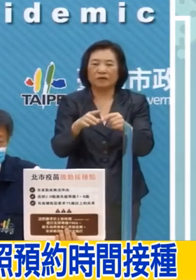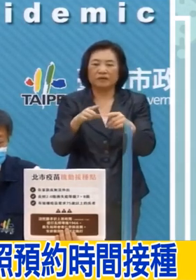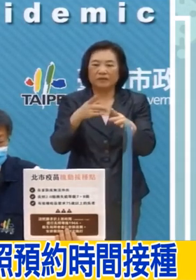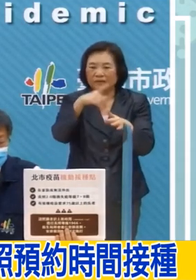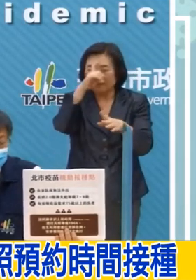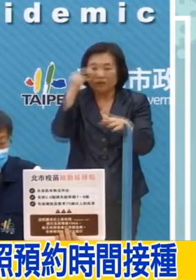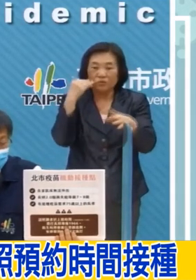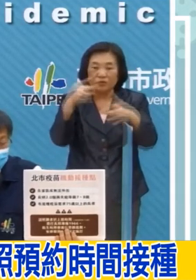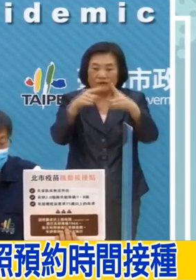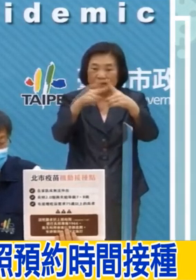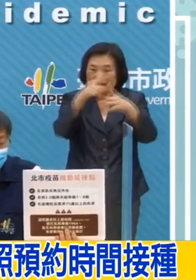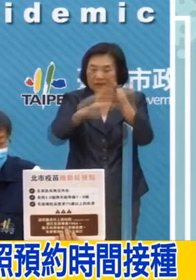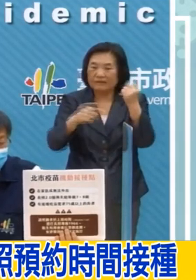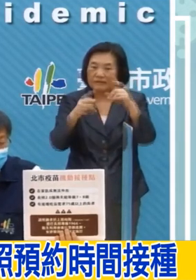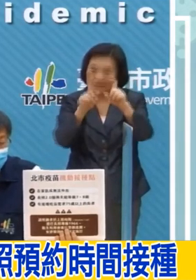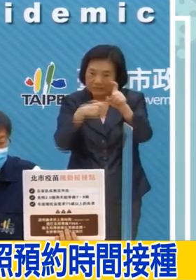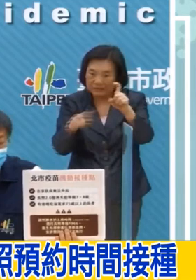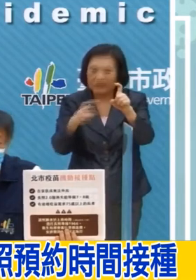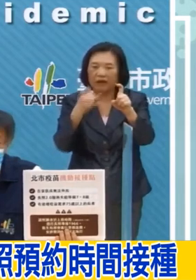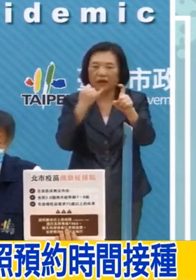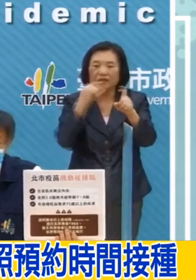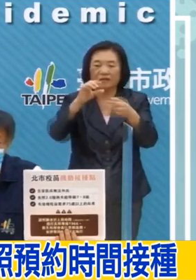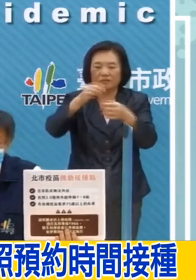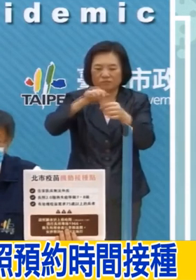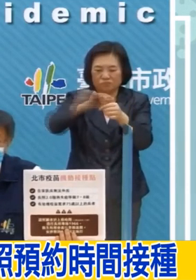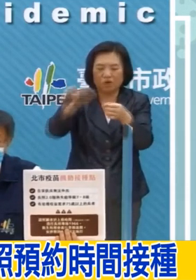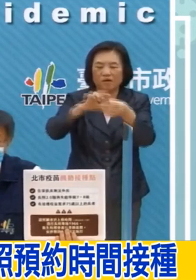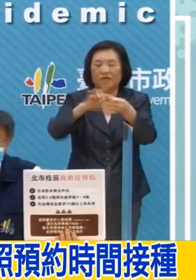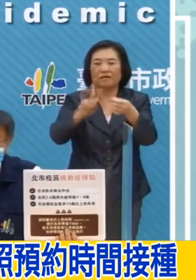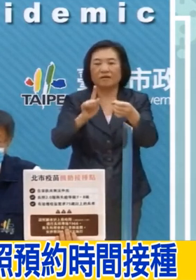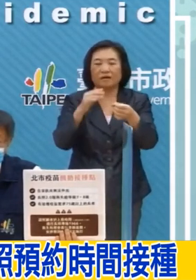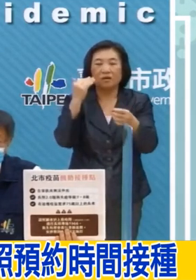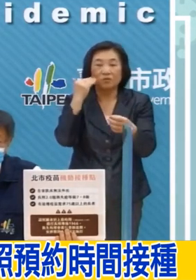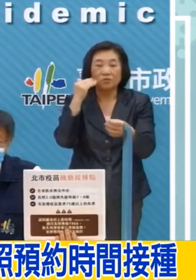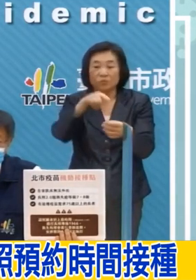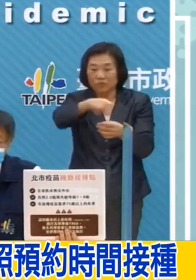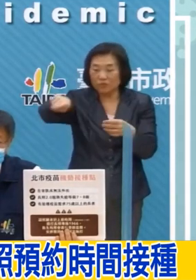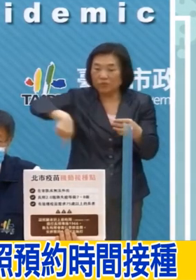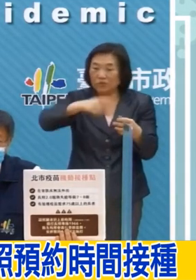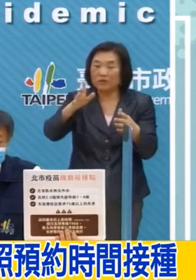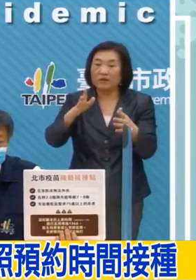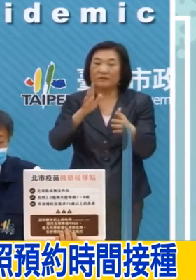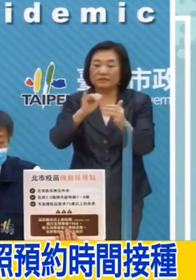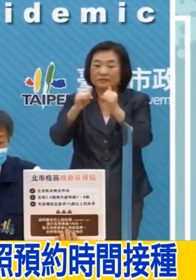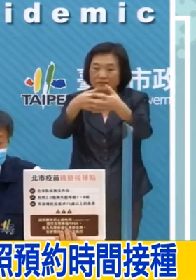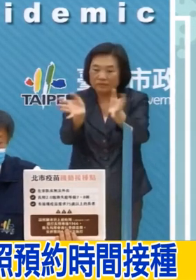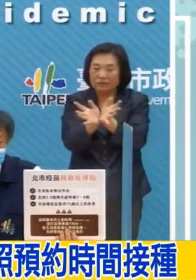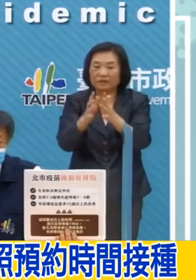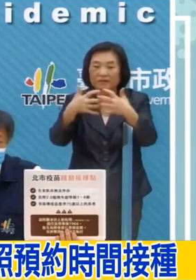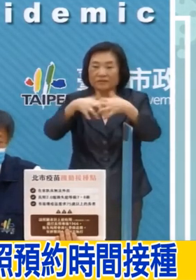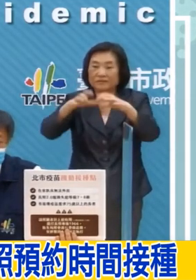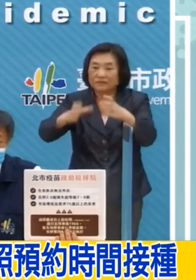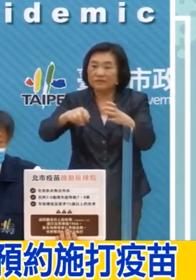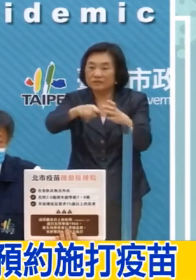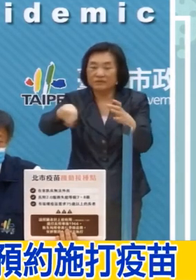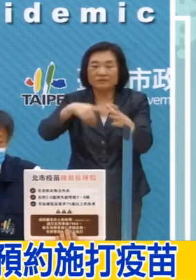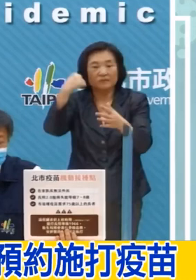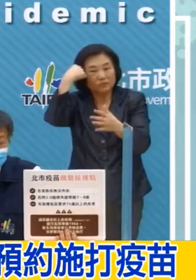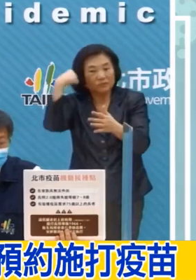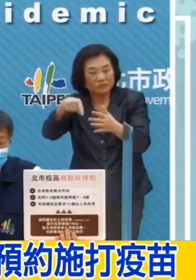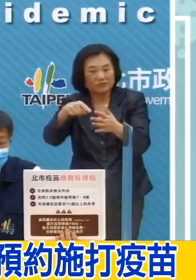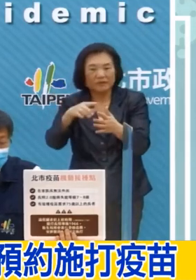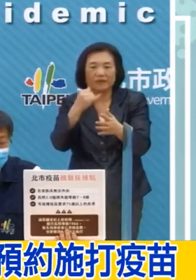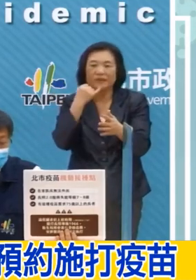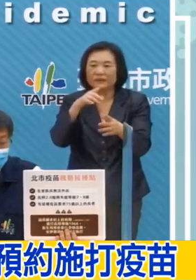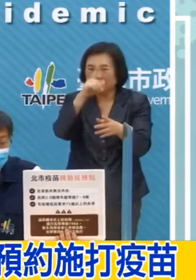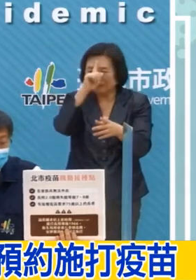线1966，那我们先登记，因为这个疫苗一打开哈，一次要打10个的，所以我们要。先登记，你知